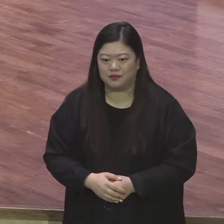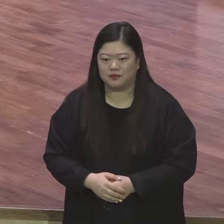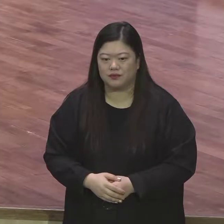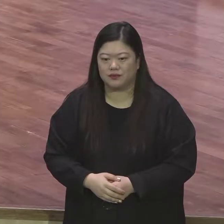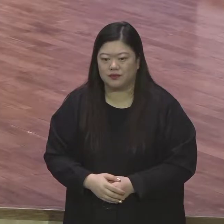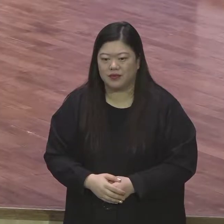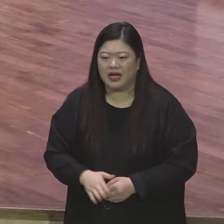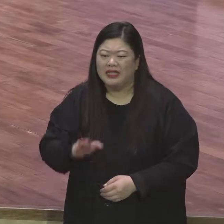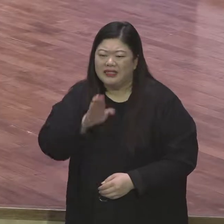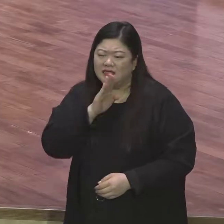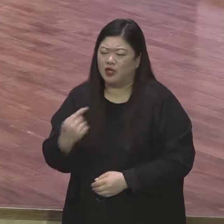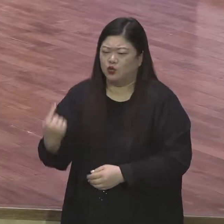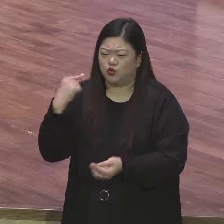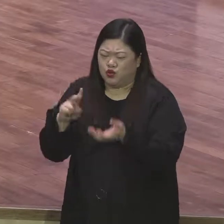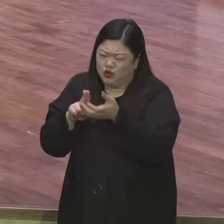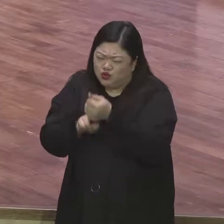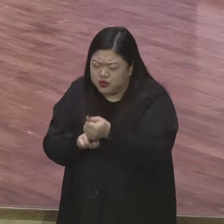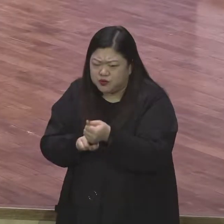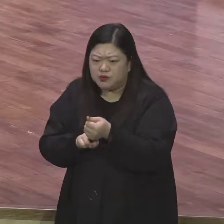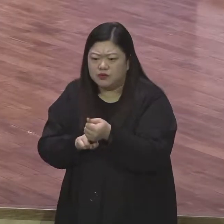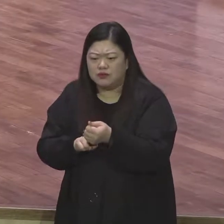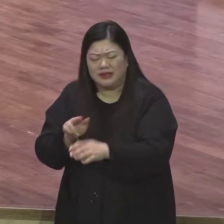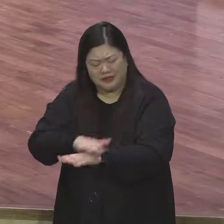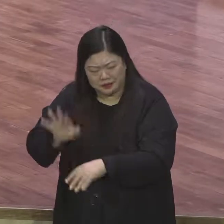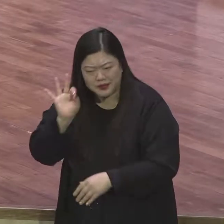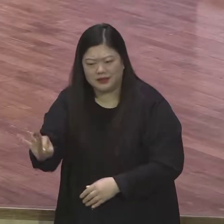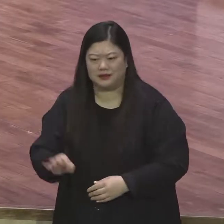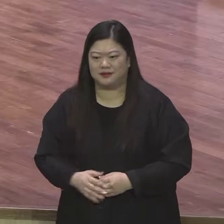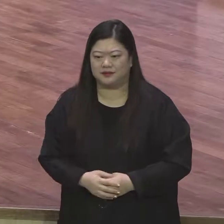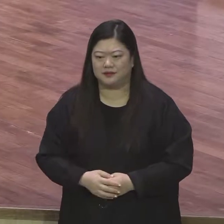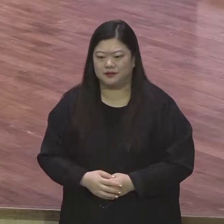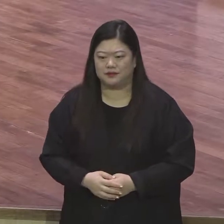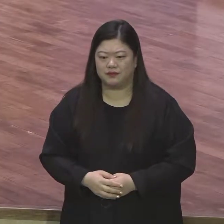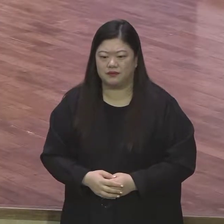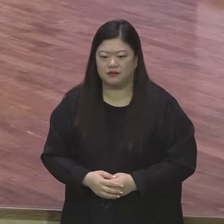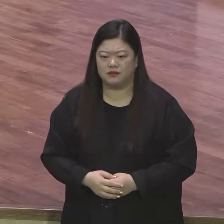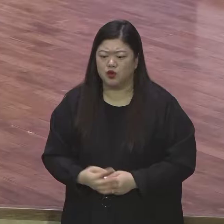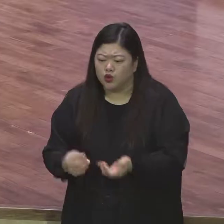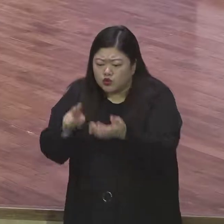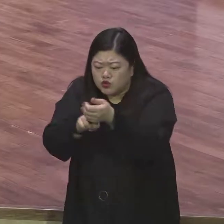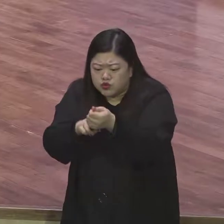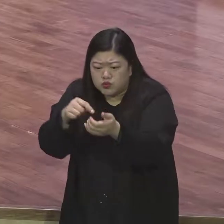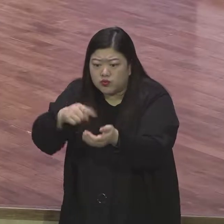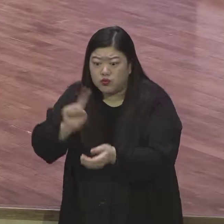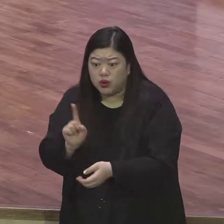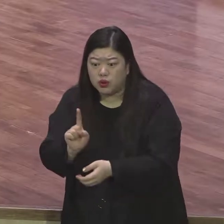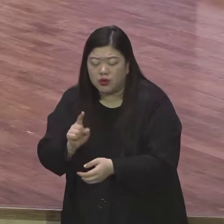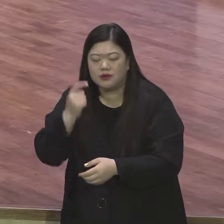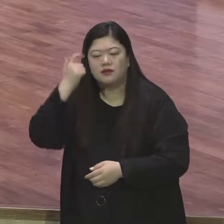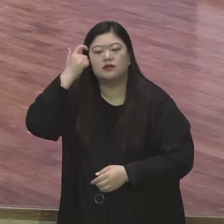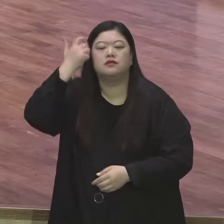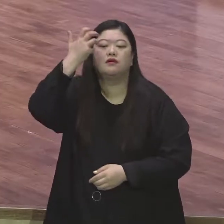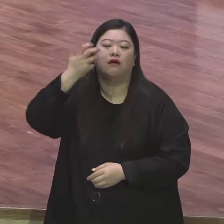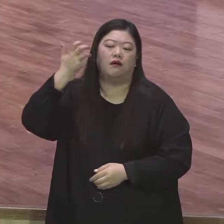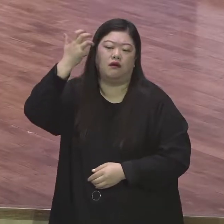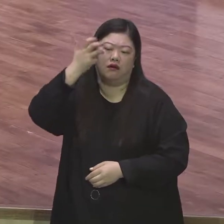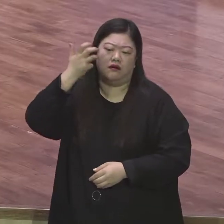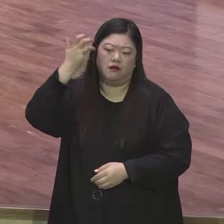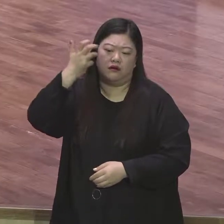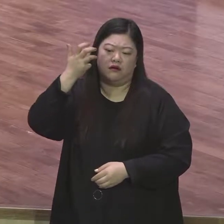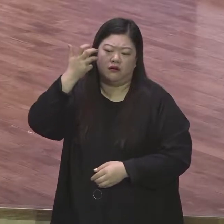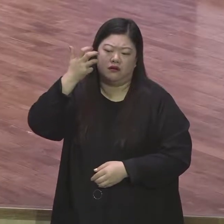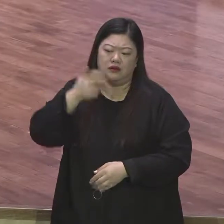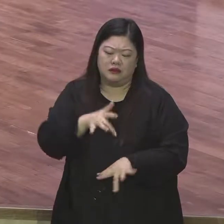데서 만들어져 난 결과뿐이에요. 보이지 않는 게 뭐예요? 사단과의 싸움이라 그랬어요.